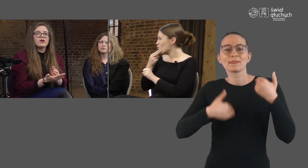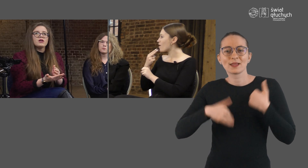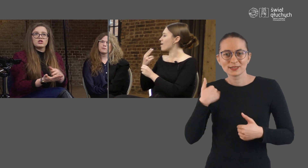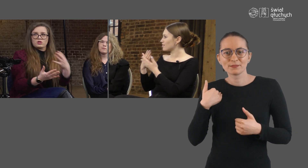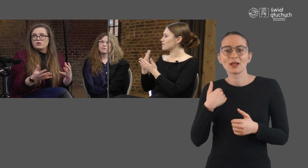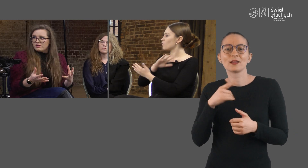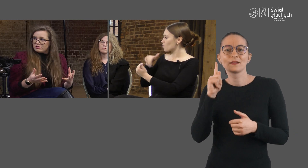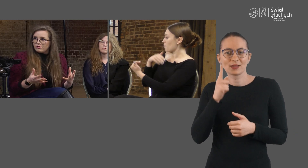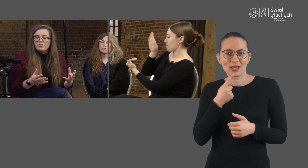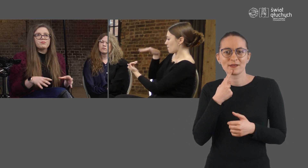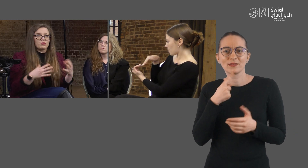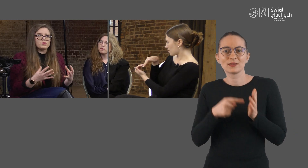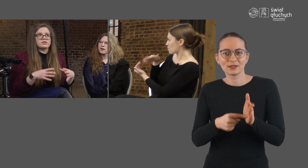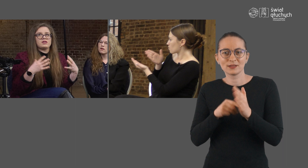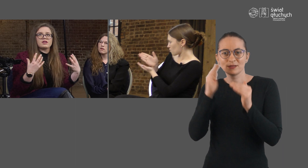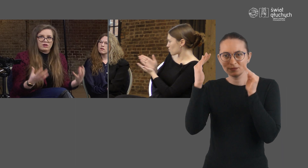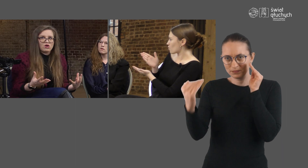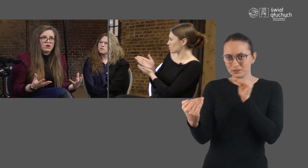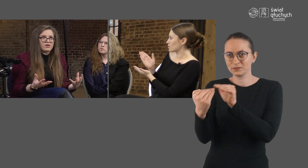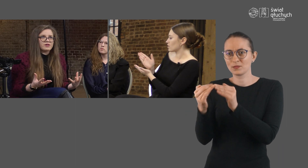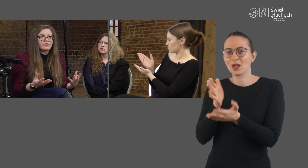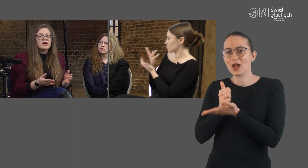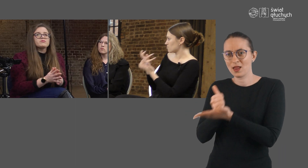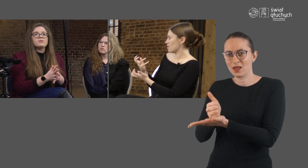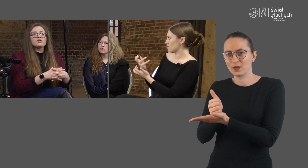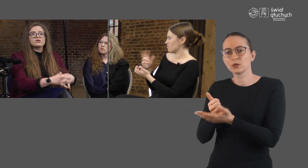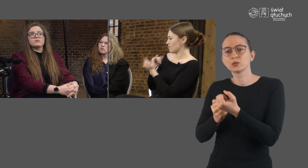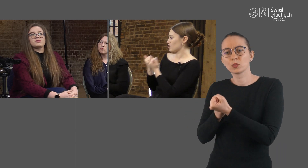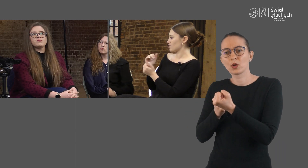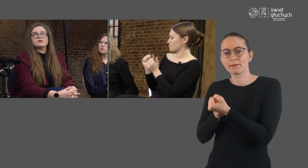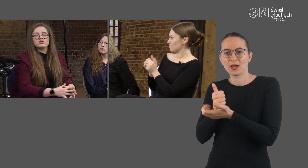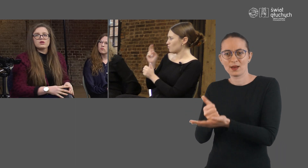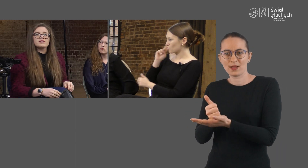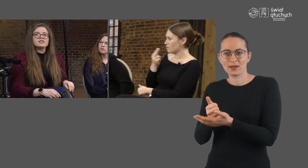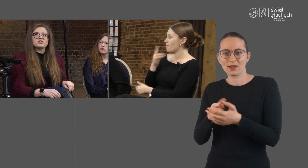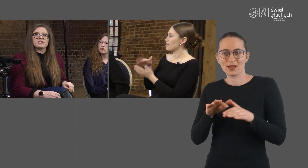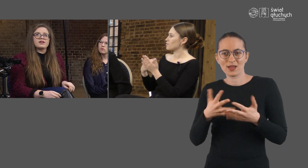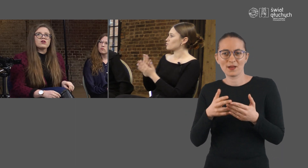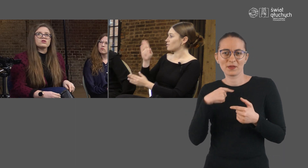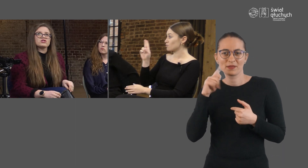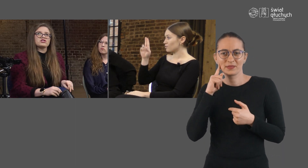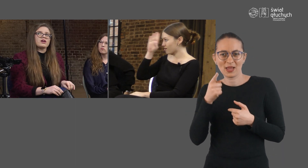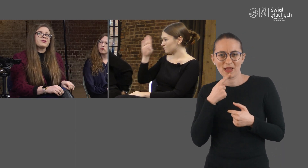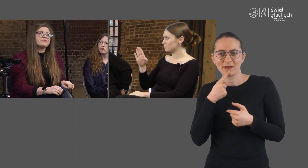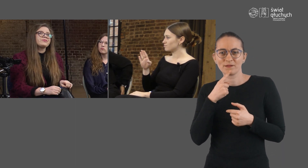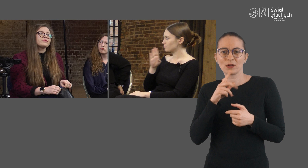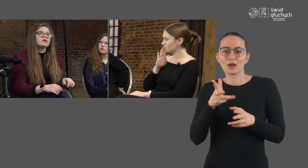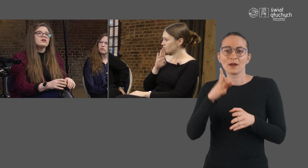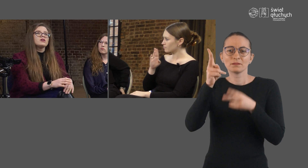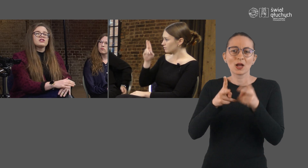jakby dostosować się, pomóc jakkolwiek. W przypadku osoby słabo słyszącej jest coś takiego,